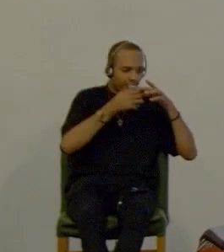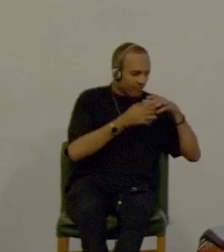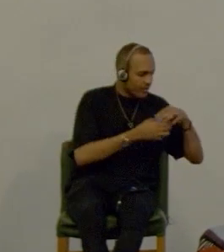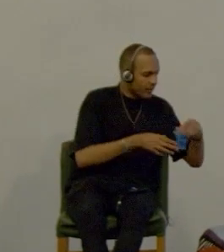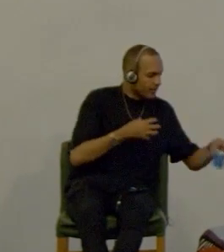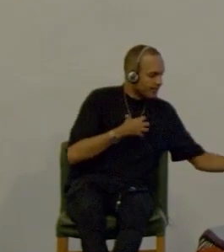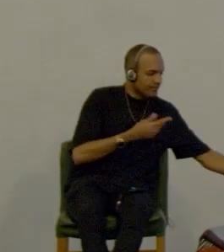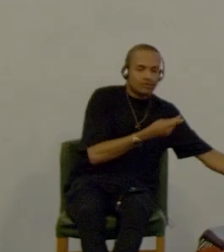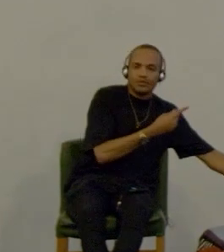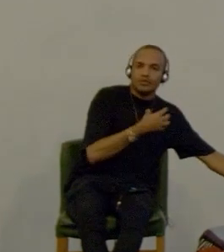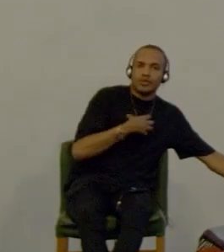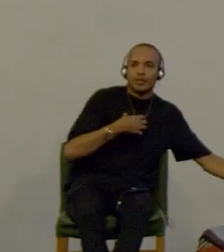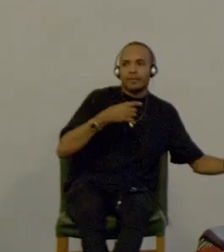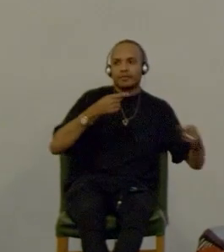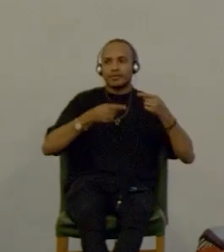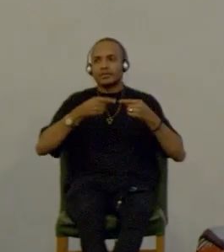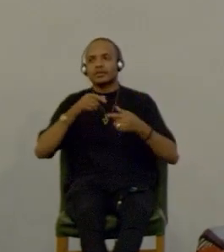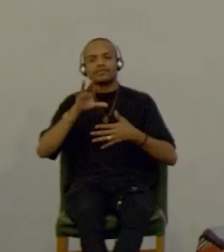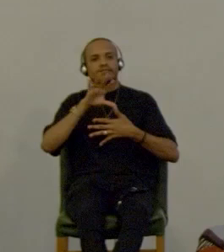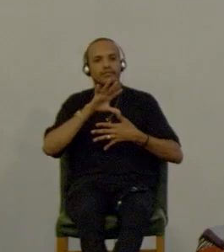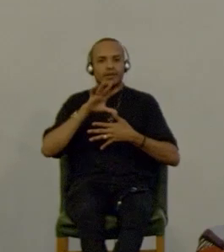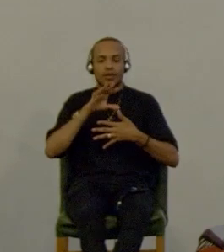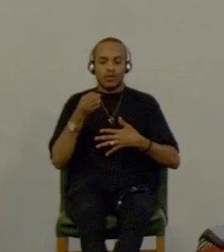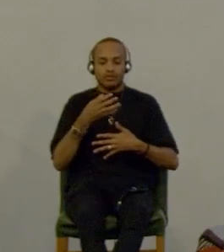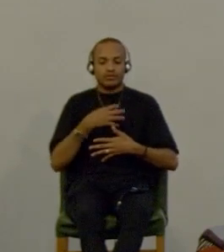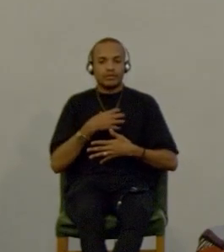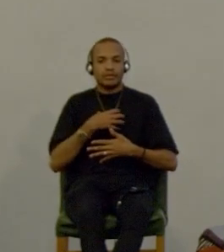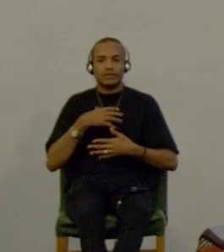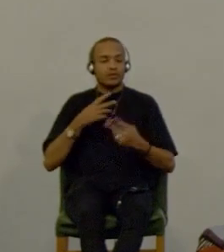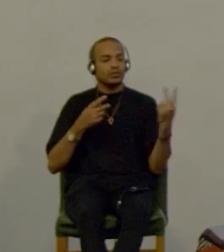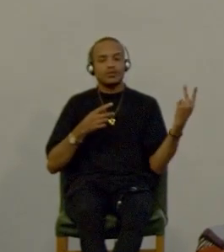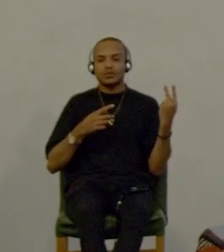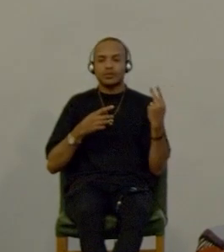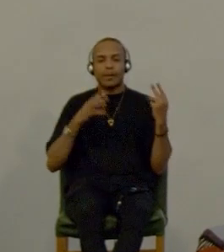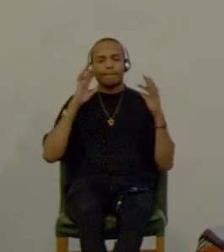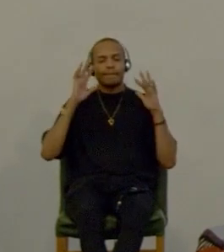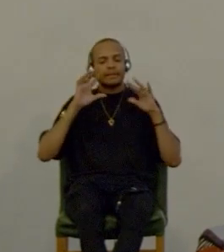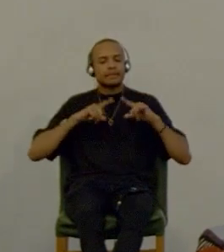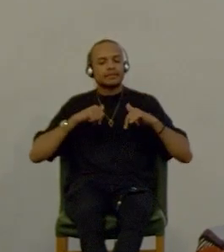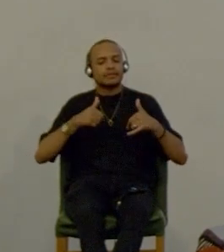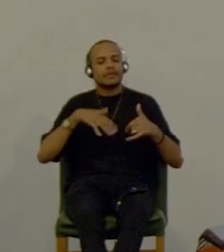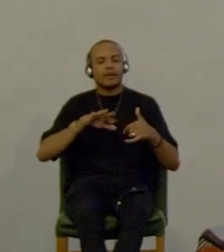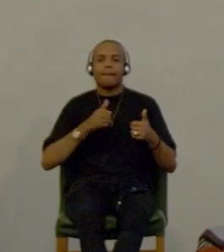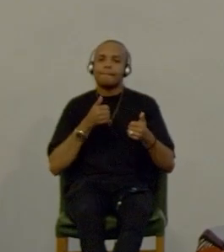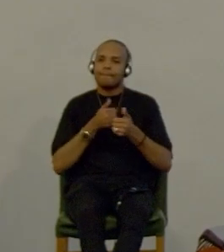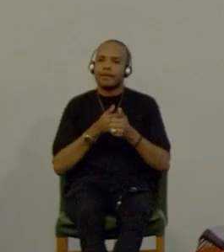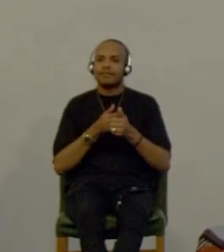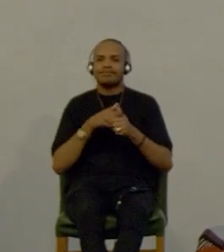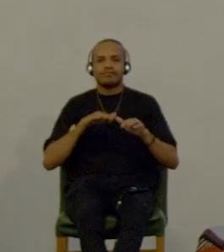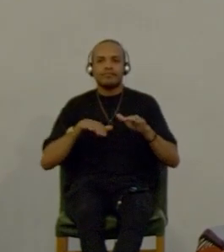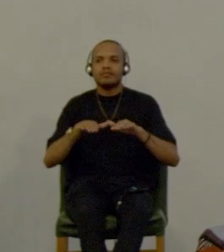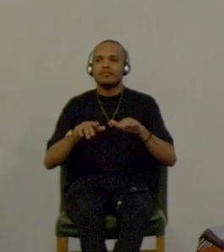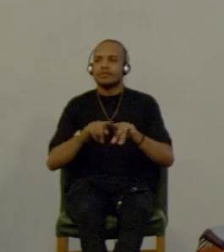política, cosmográfica, uma nova postura. Ambos pensam muito debruçados, próximos ao chão,